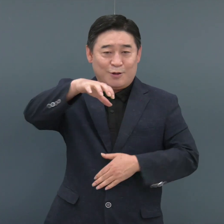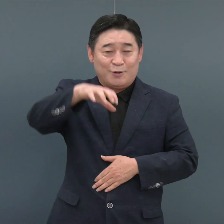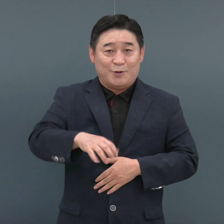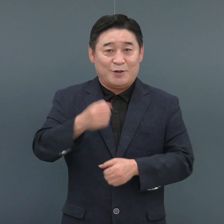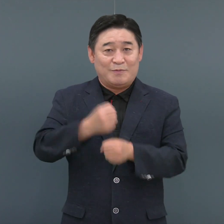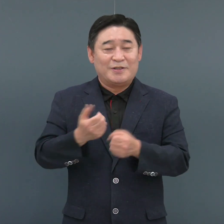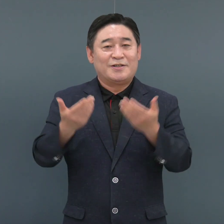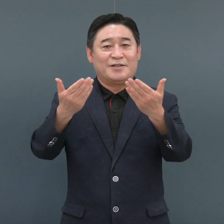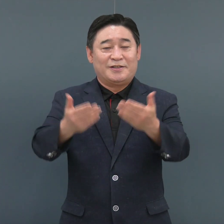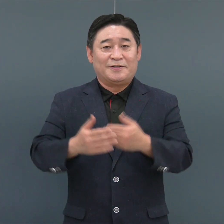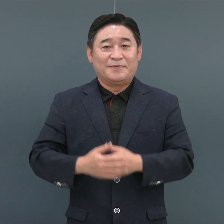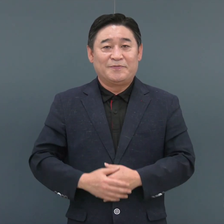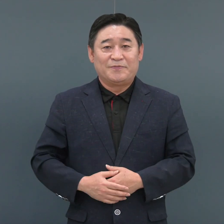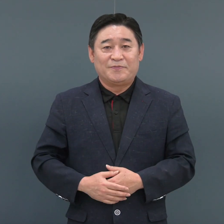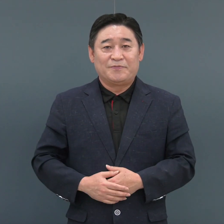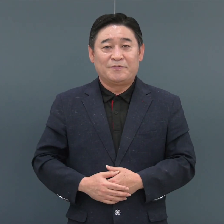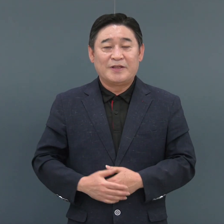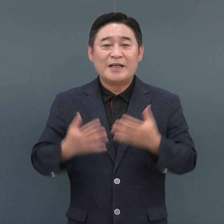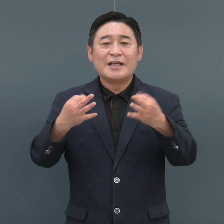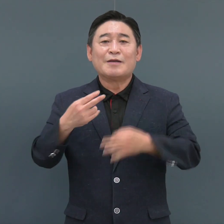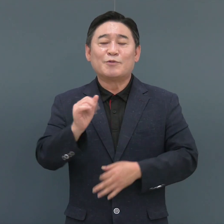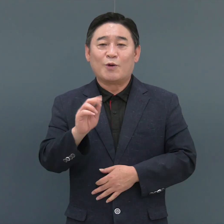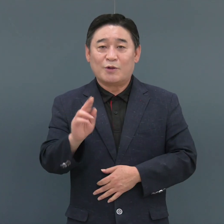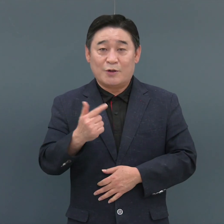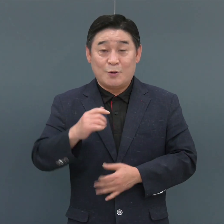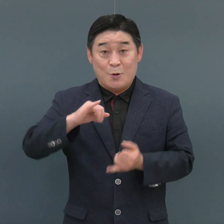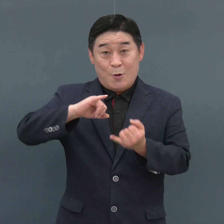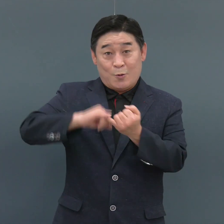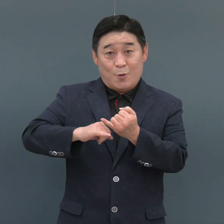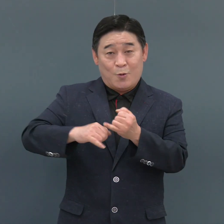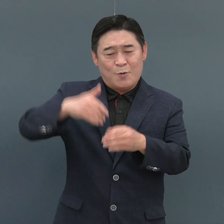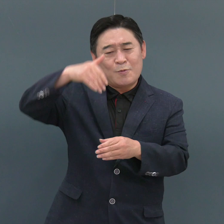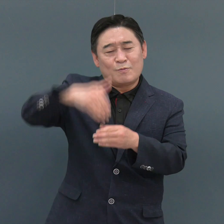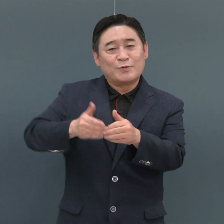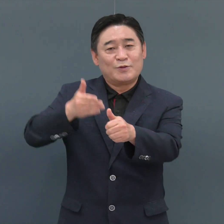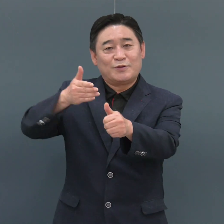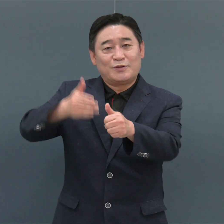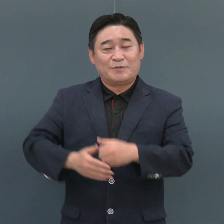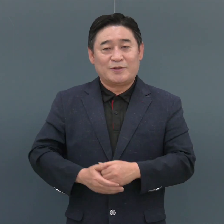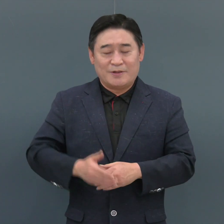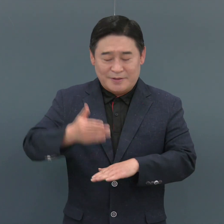만들겠습니다. 김동연을 꼭 선택해 주십시오. 감사합니다.